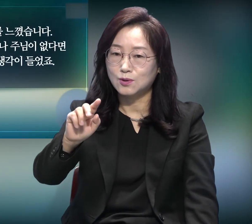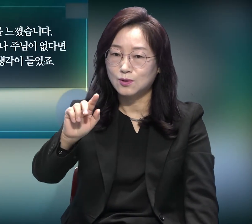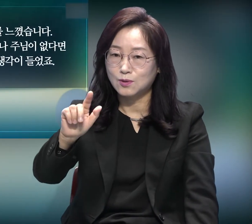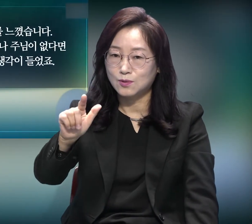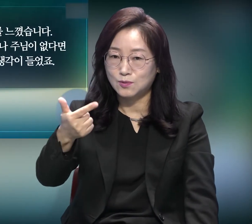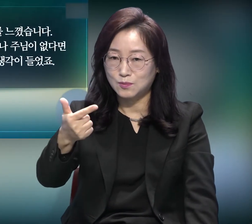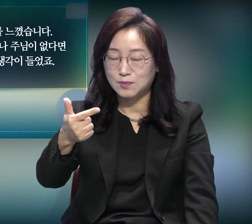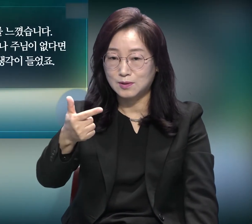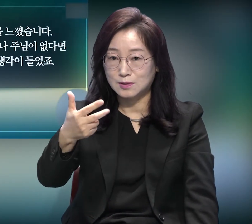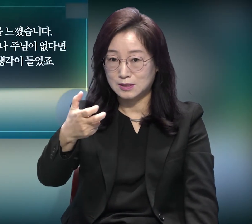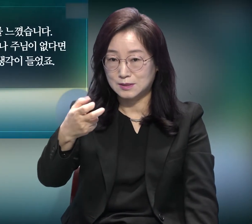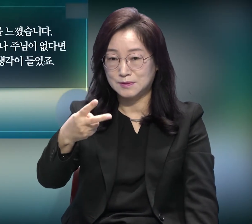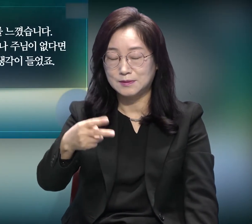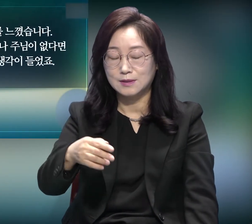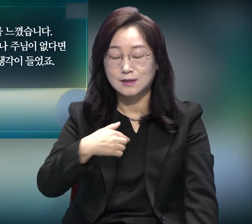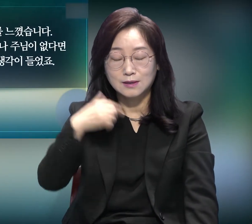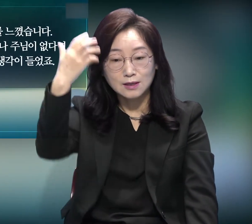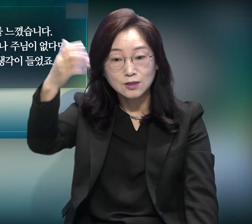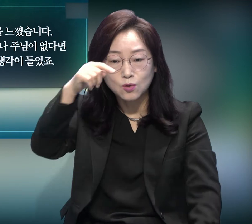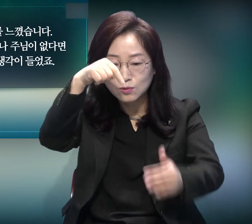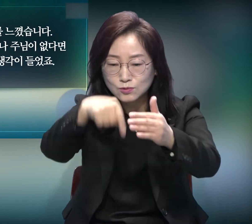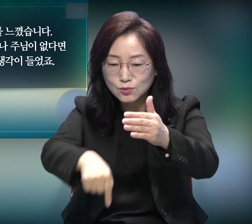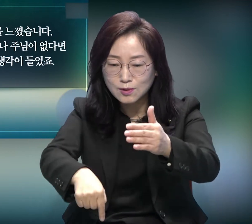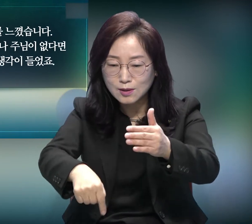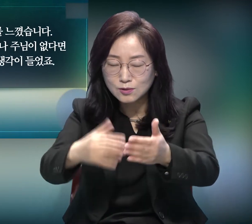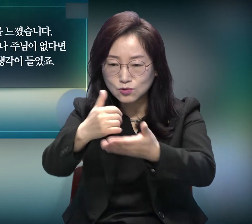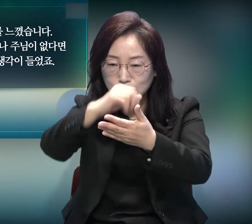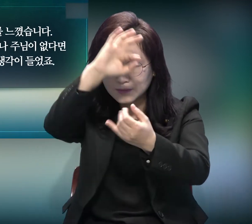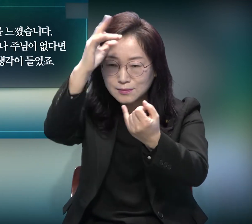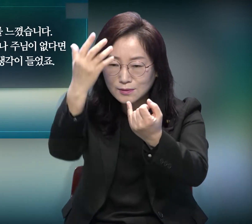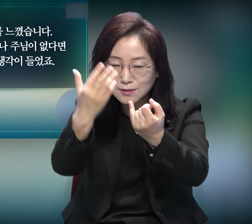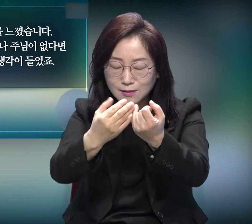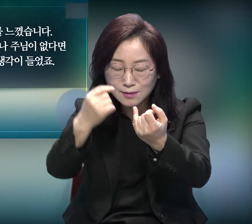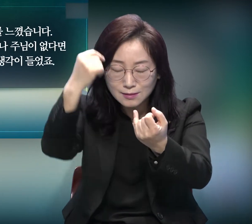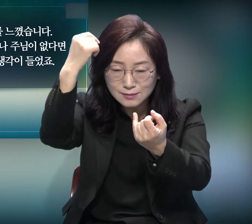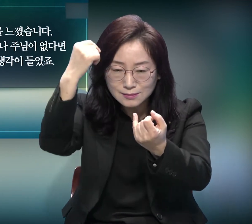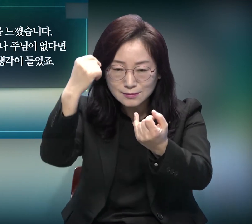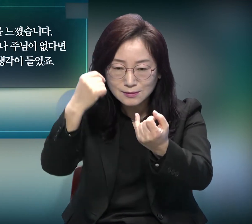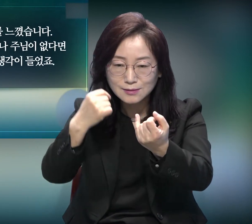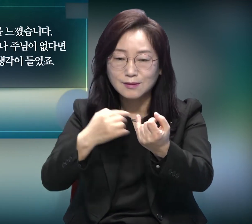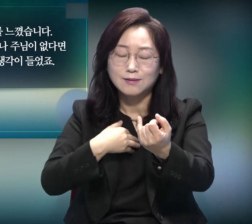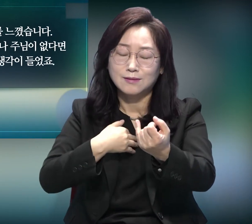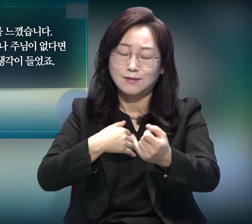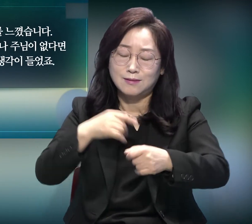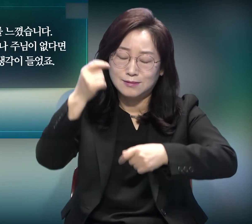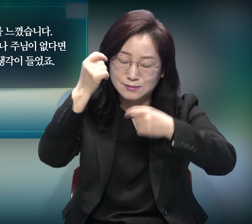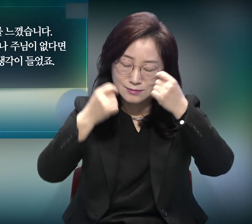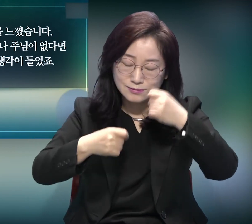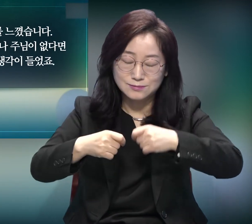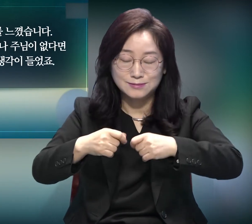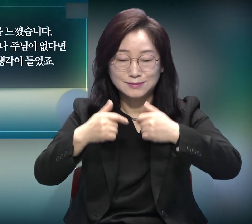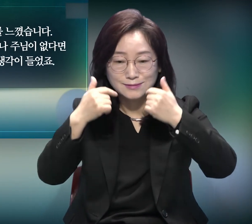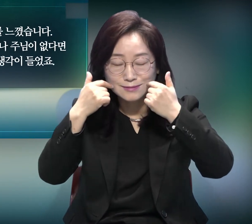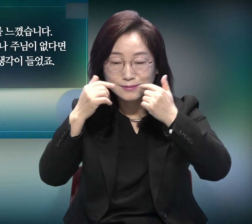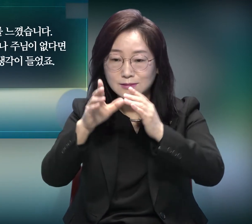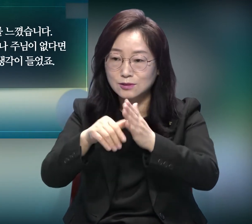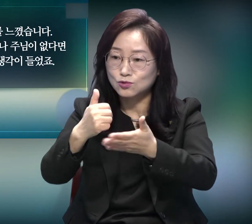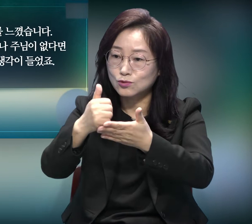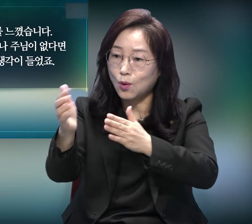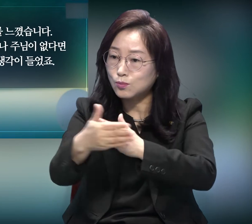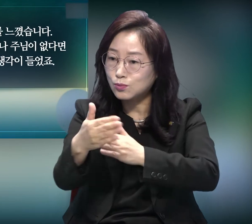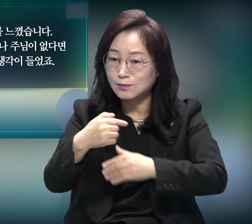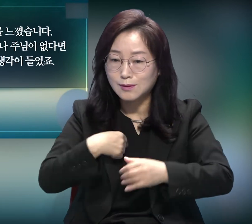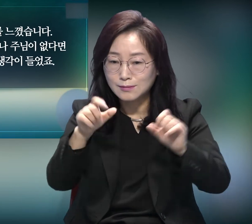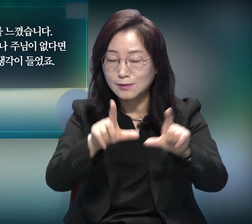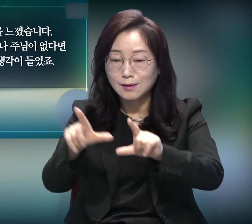6월인데요. 내 영혼 속에서 주님의 임재를 느꼈습니다. 그 순간 즐거울 때나 슬플 때나 주님이 없다면 과연 어떻게 살아갈